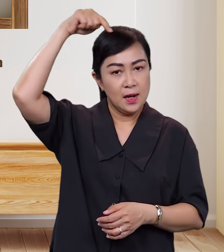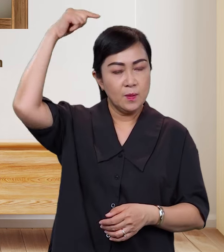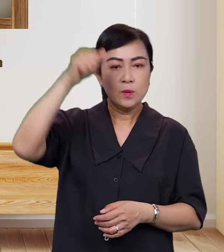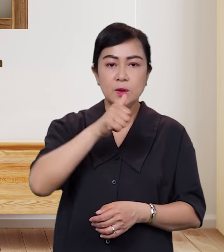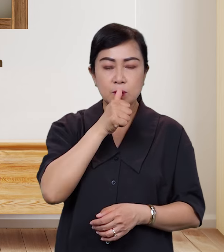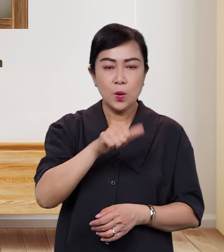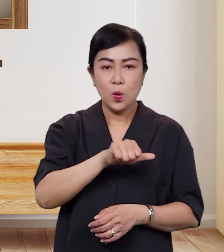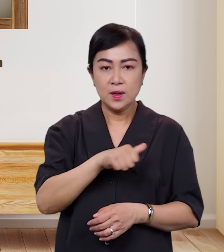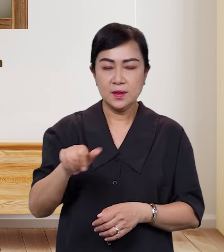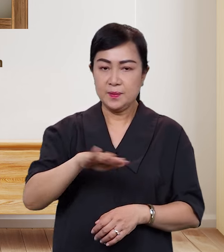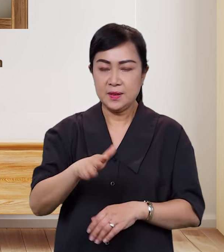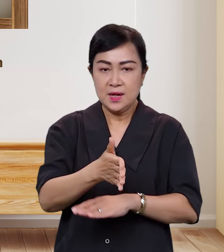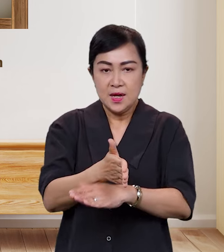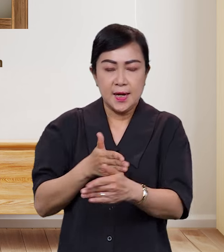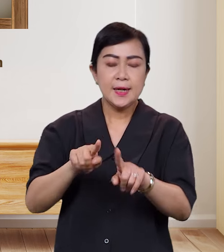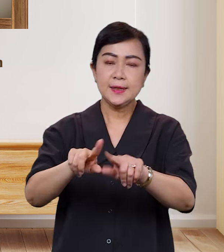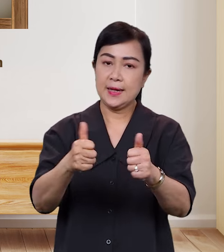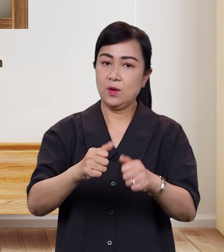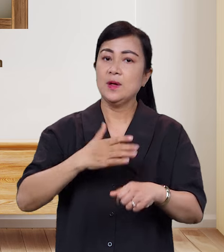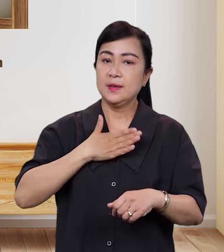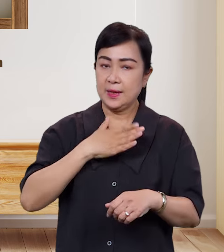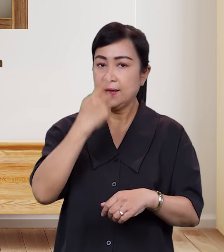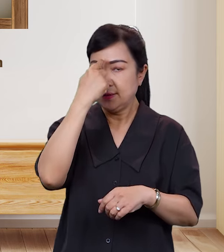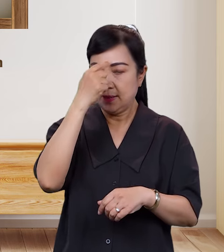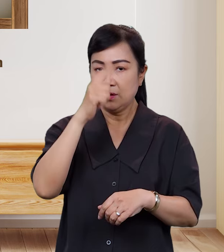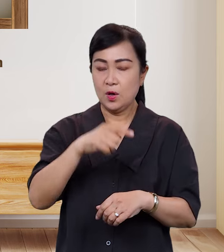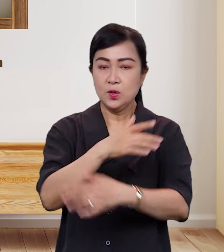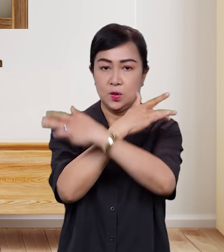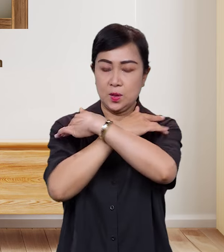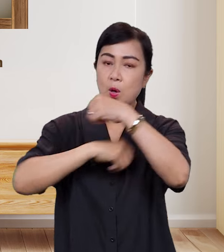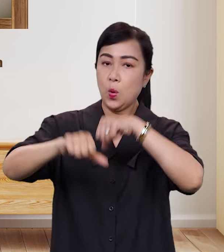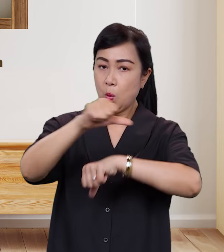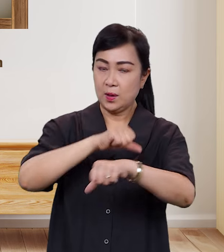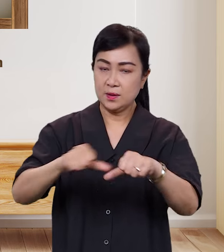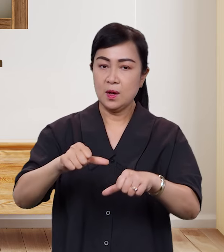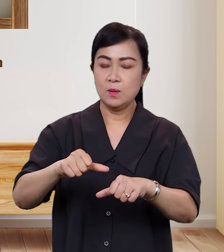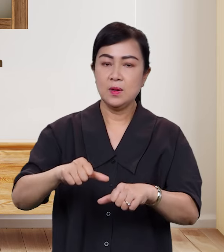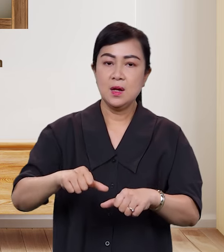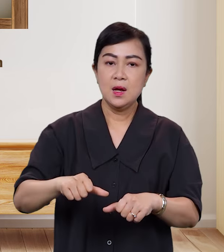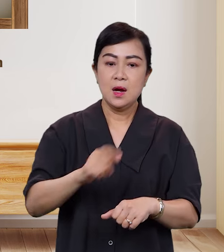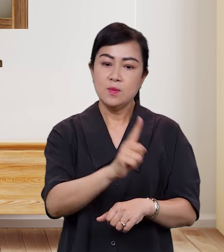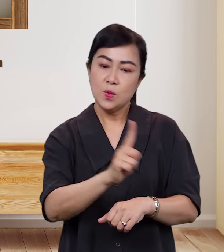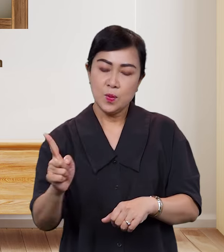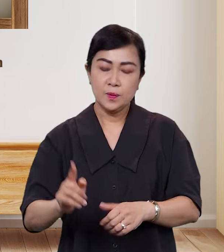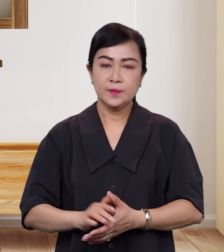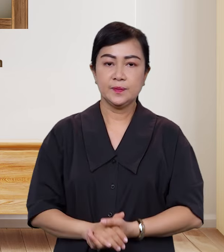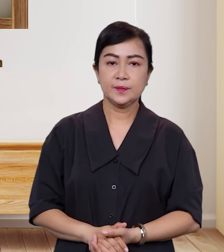tu sĩ hay giáo dân, dù khả năng thế nào, chúng ta tin có Thánh Thần hoạt động nơi mọi người.